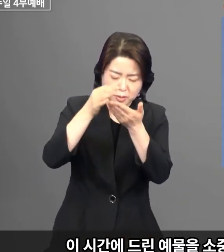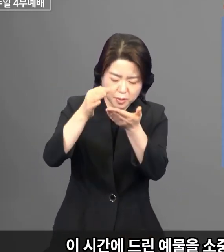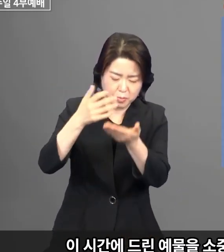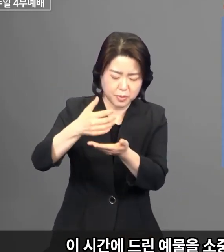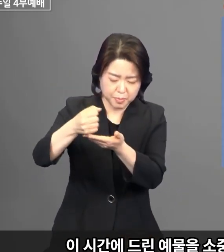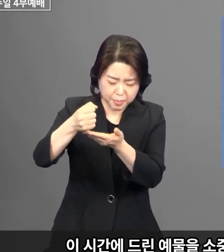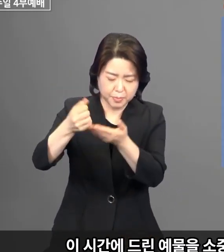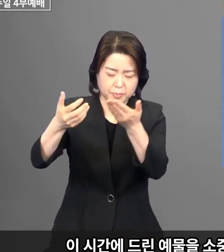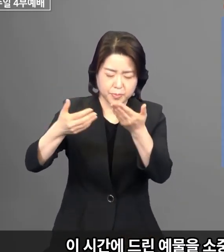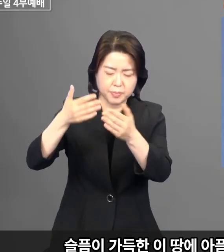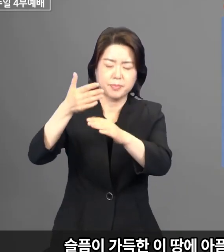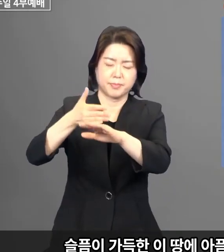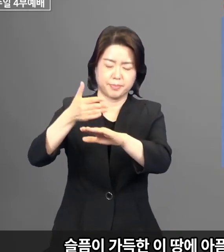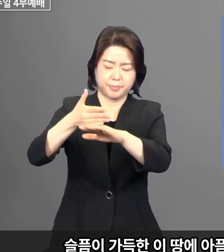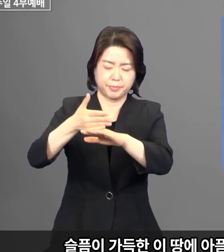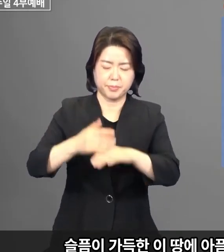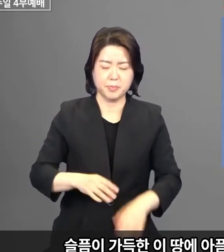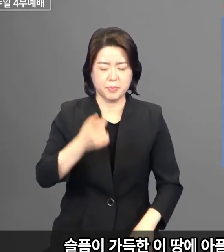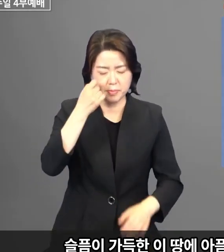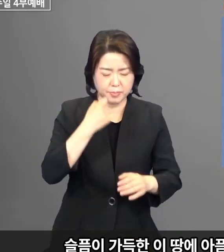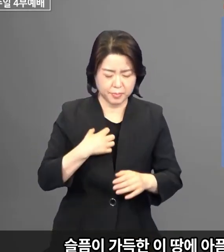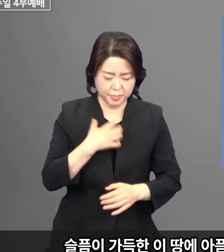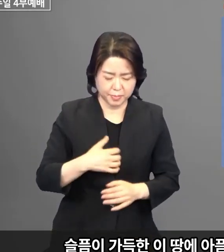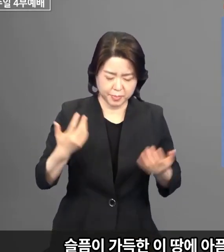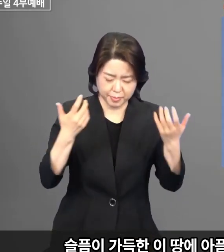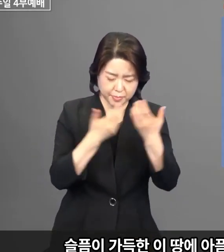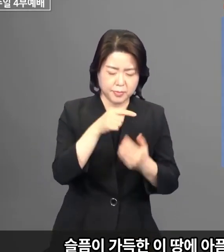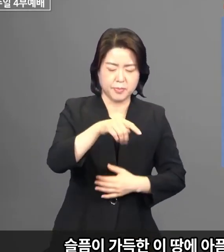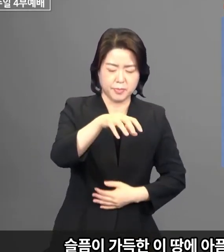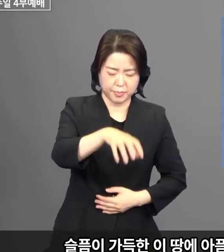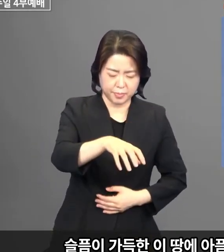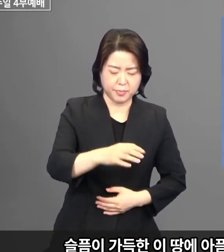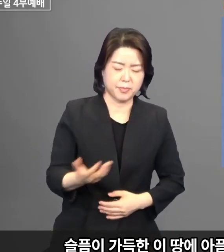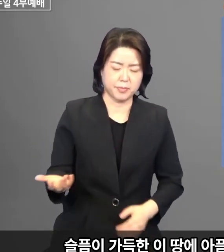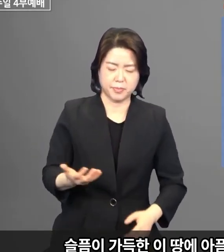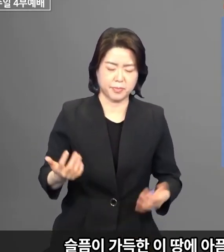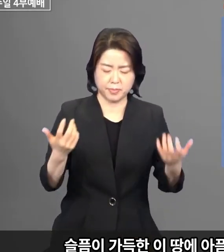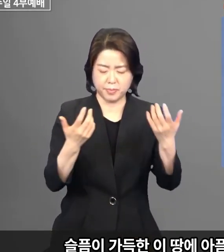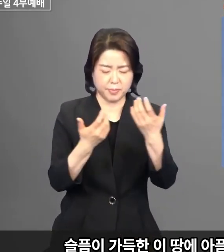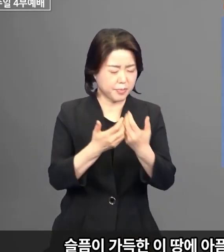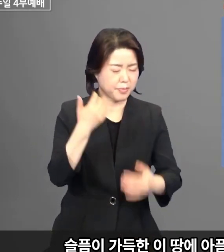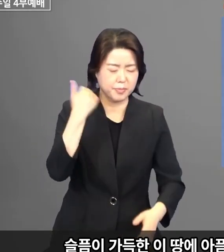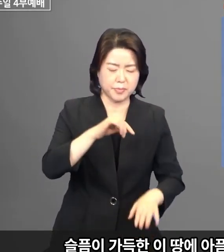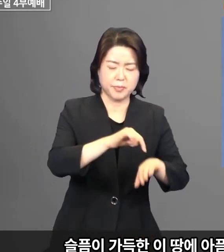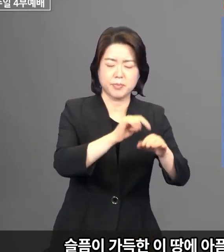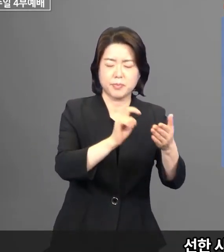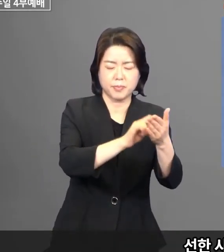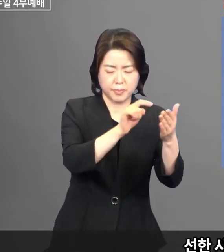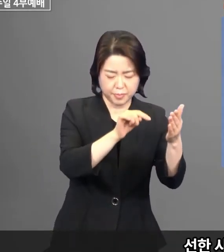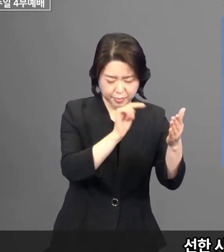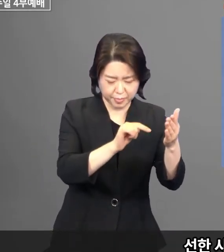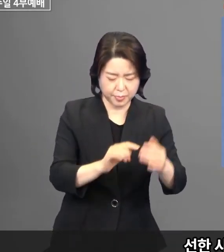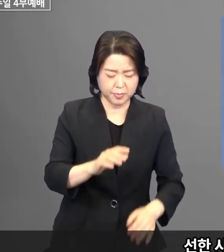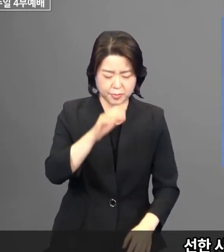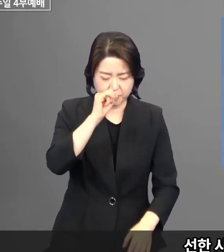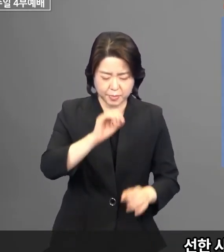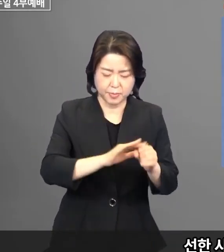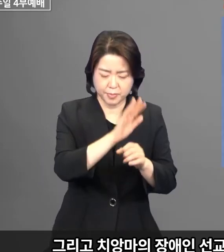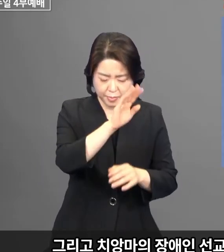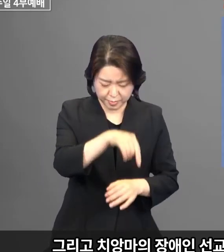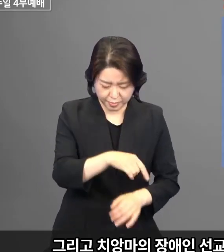받아주셔서 감사합니다. 슬픔이 가득한 이 땅에, 아픔이 가득한 누군가의 마음에 선한